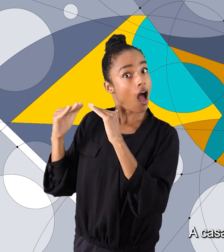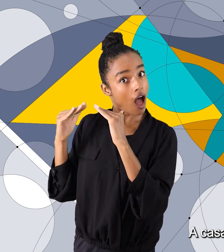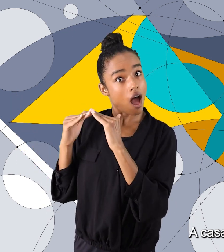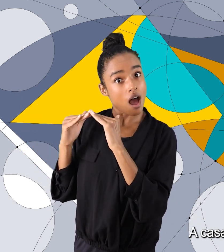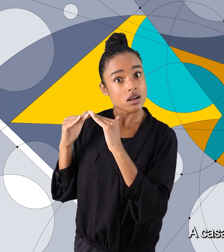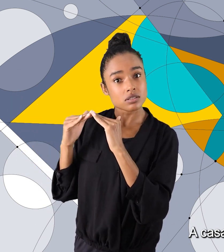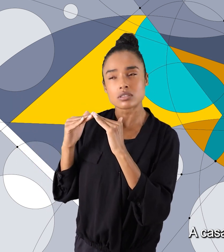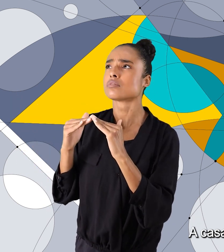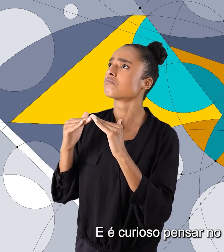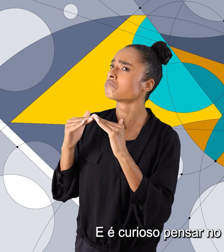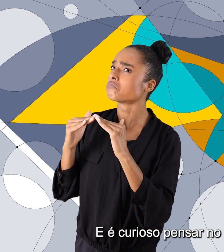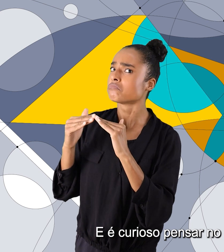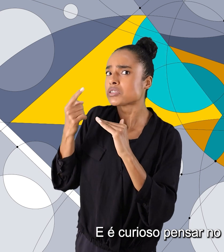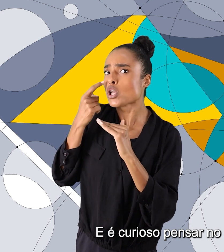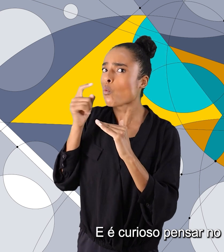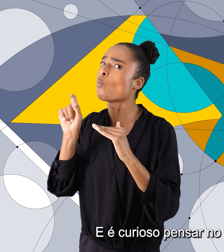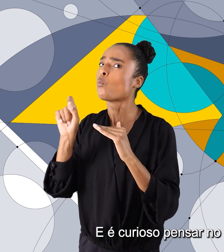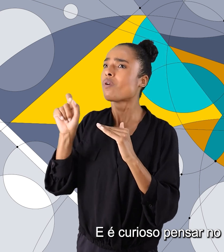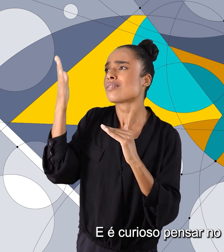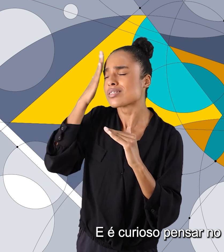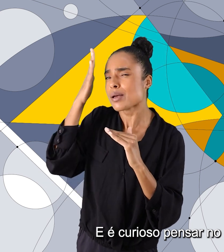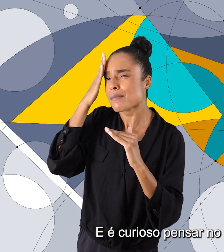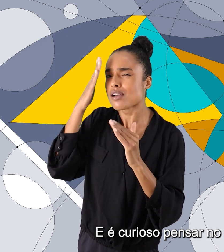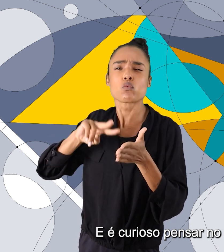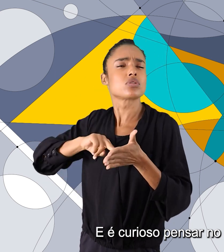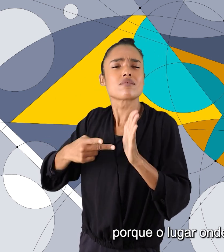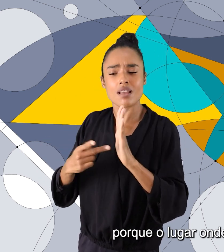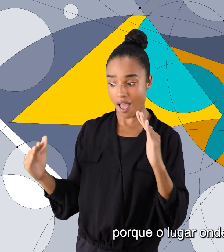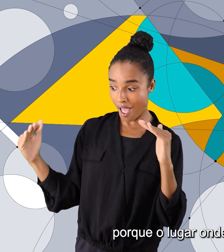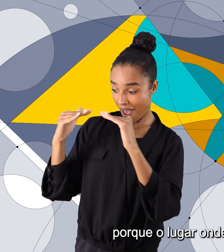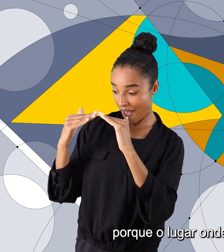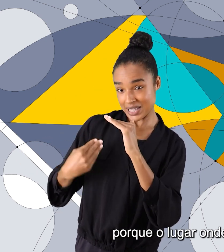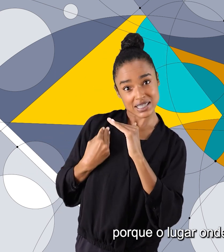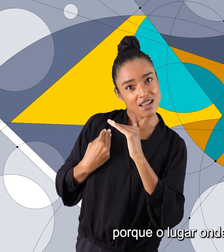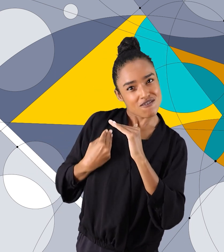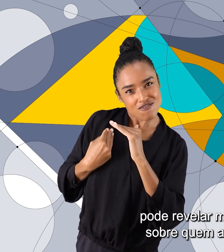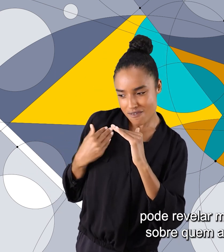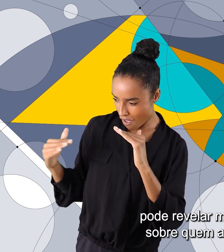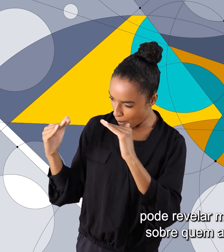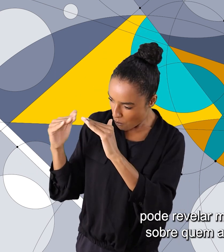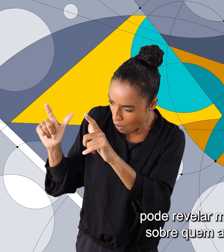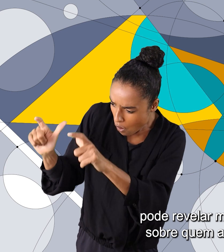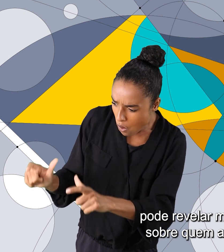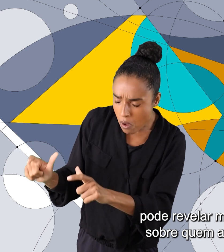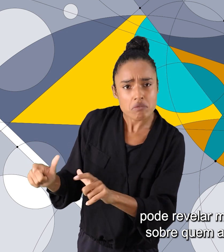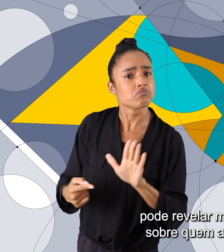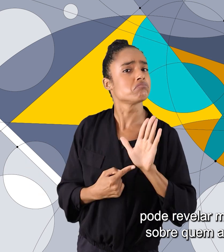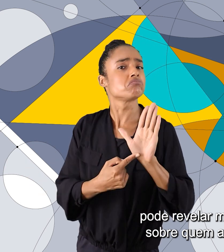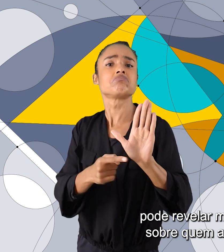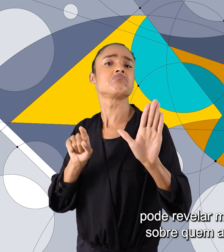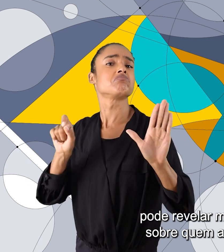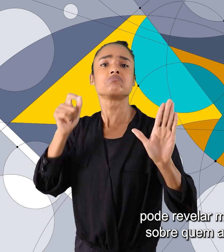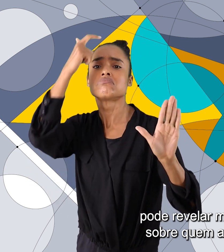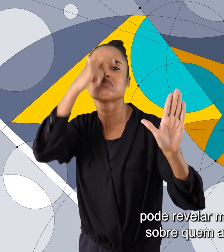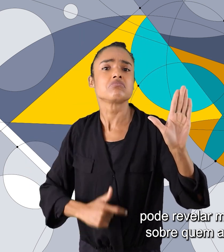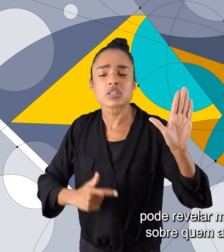A casa. E é curioso pensar no conceito de casa. Porque o lugar onde a gente mora pode revelar muita coisa sobre